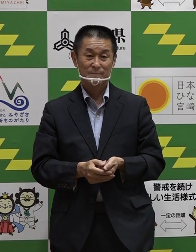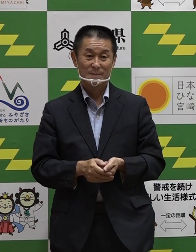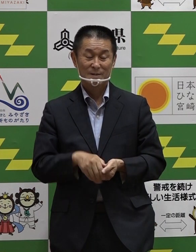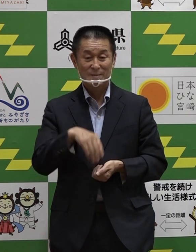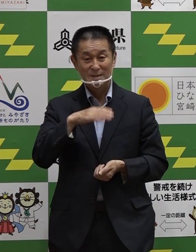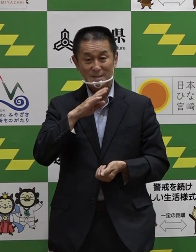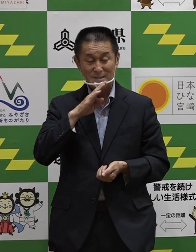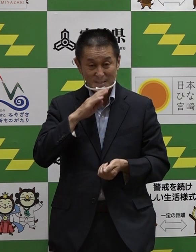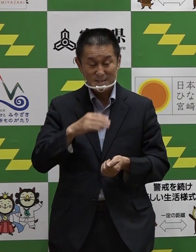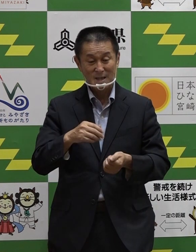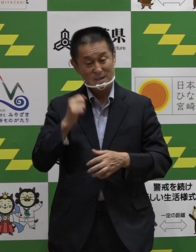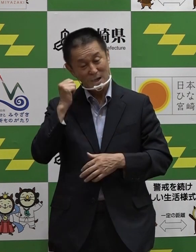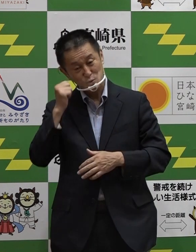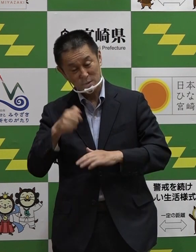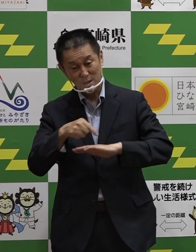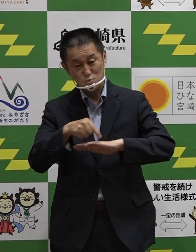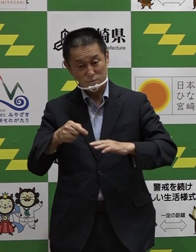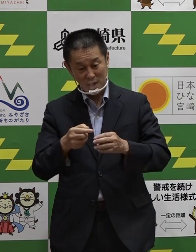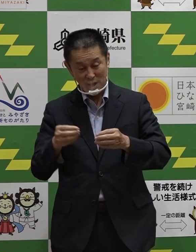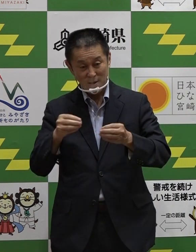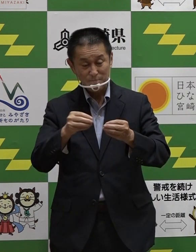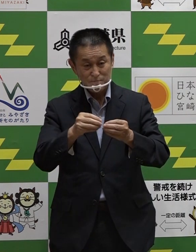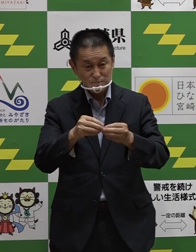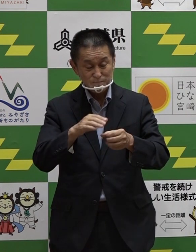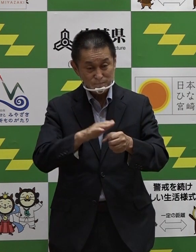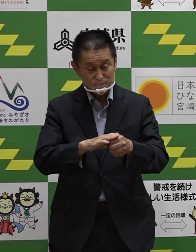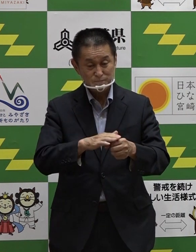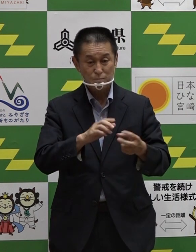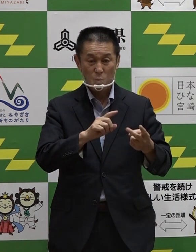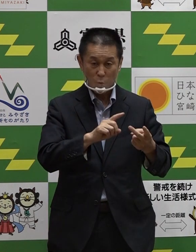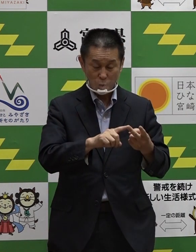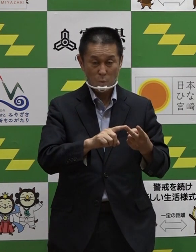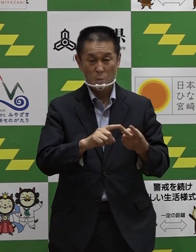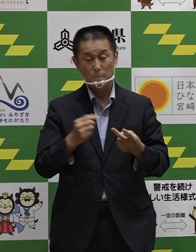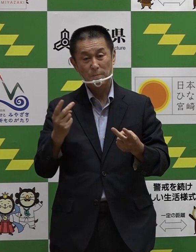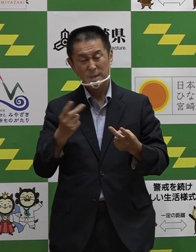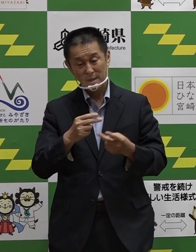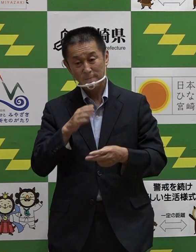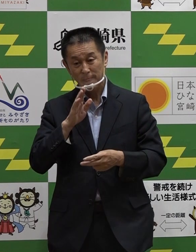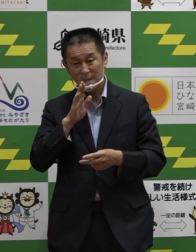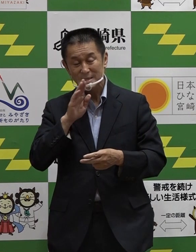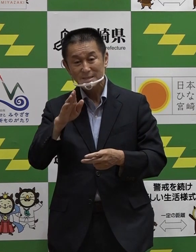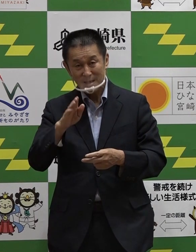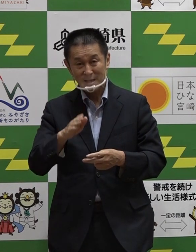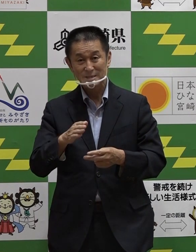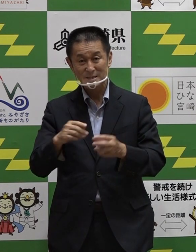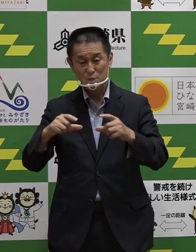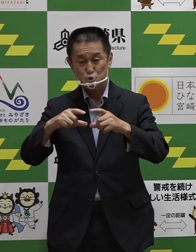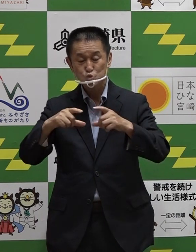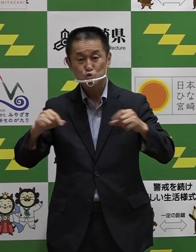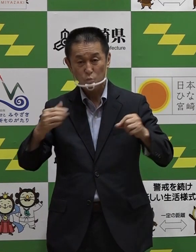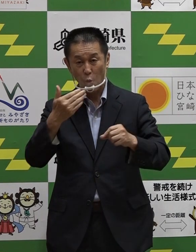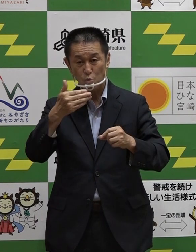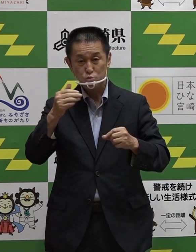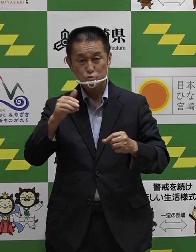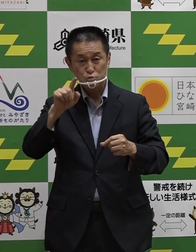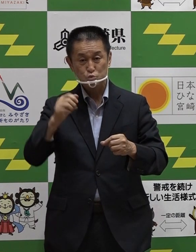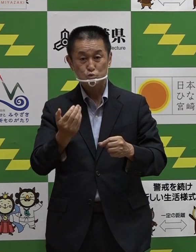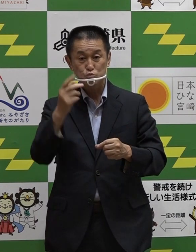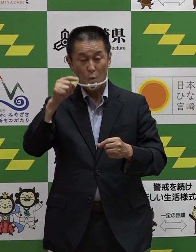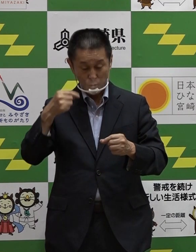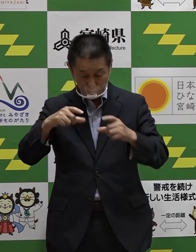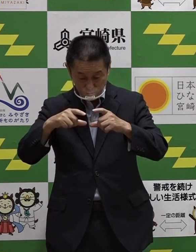際に宿泊プランの中に組み込まれて販売されるもの、それから現場でですね、実際にクーポンとして販売するものということ